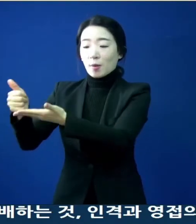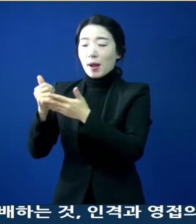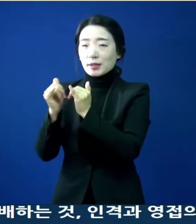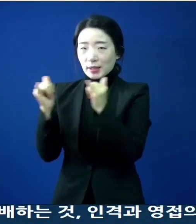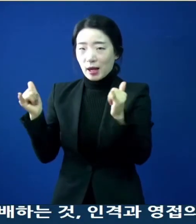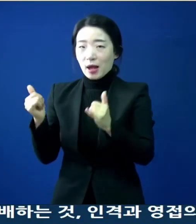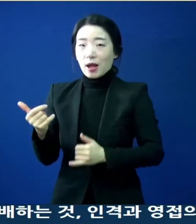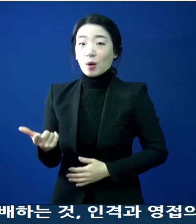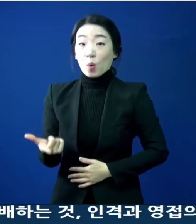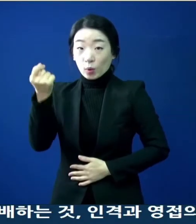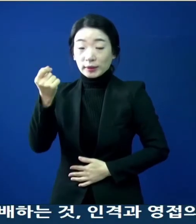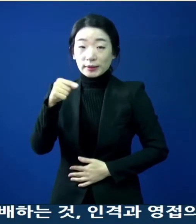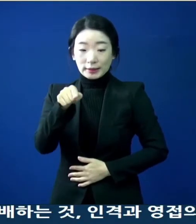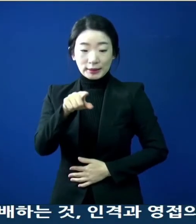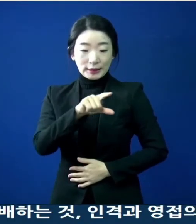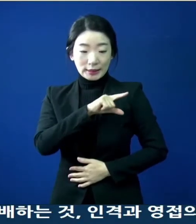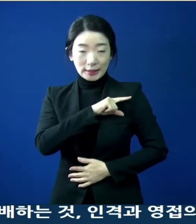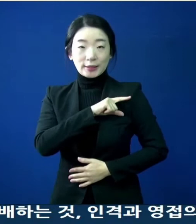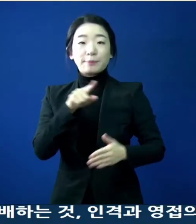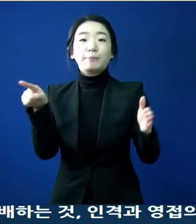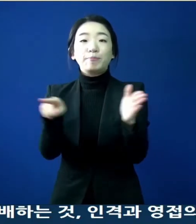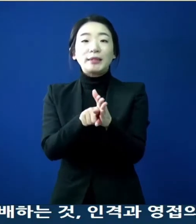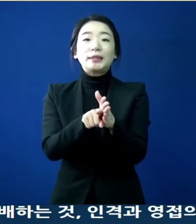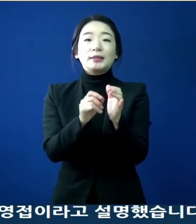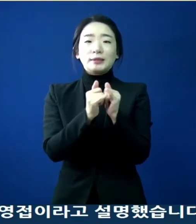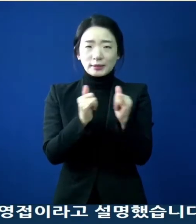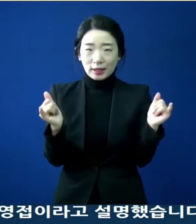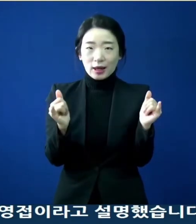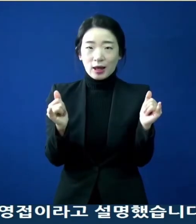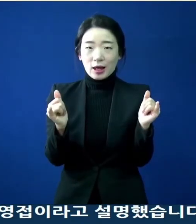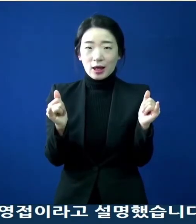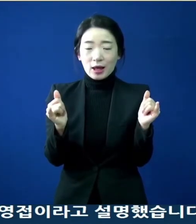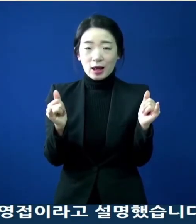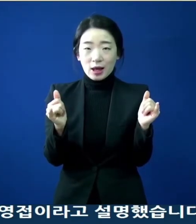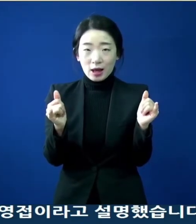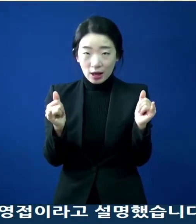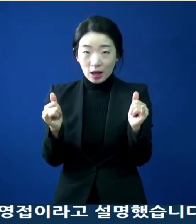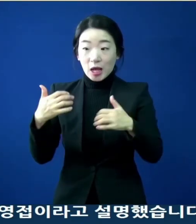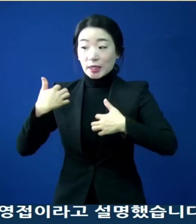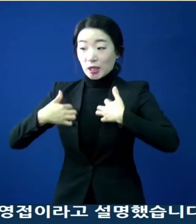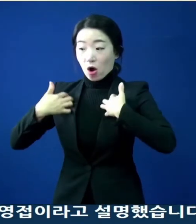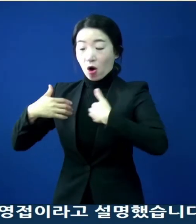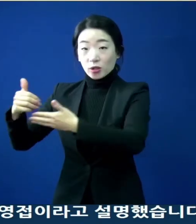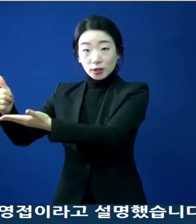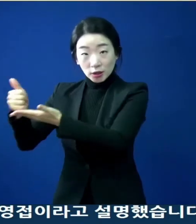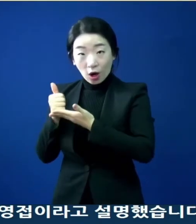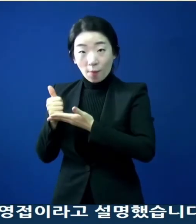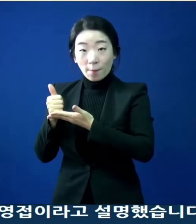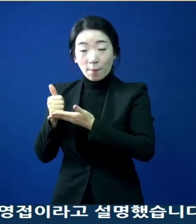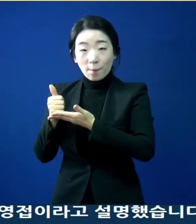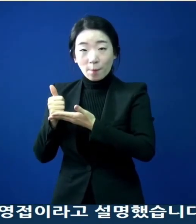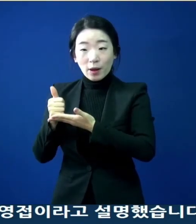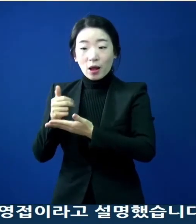자. 영접하는 자는 구원을 받은 자란 말입니다. 하나님의